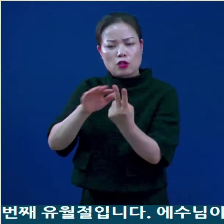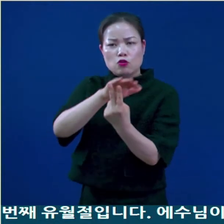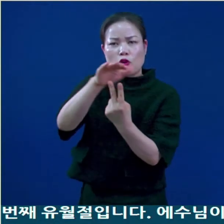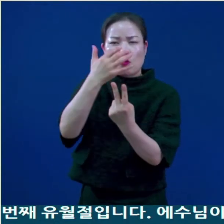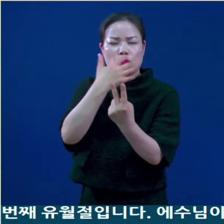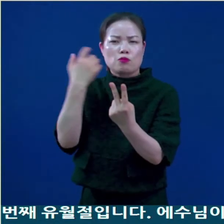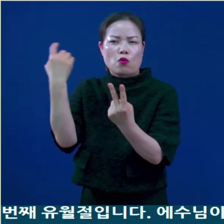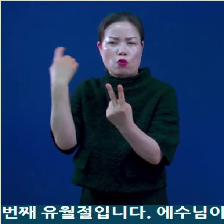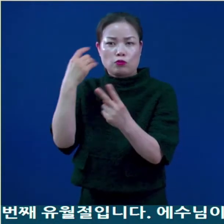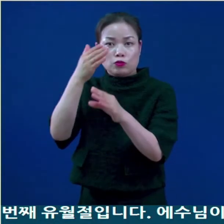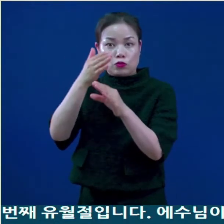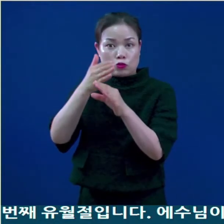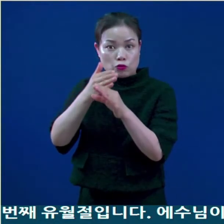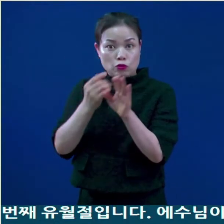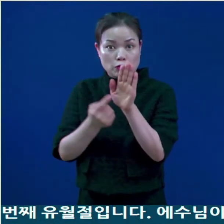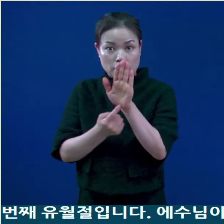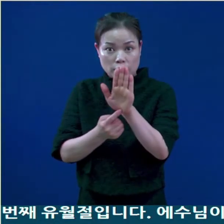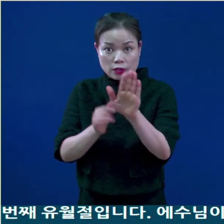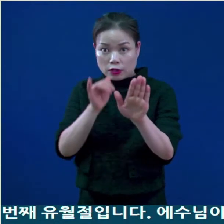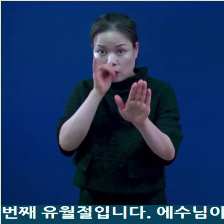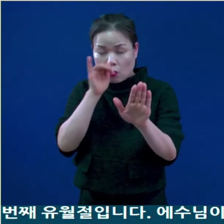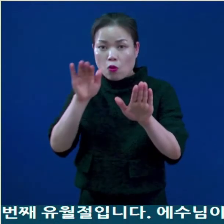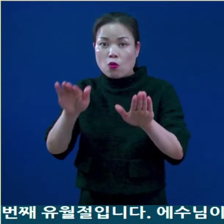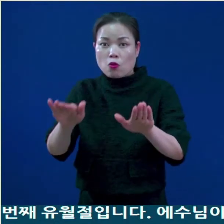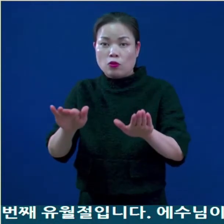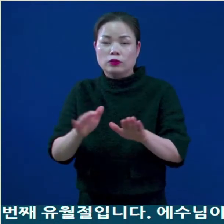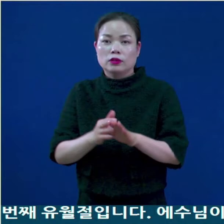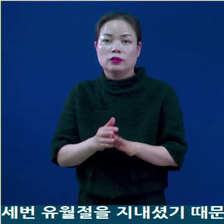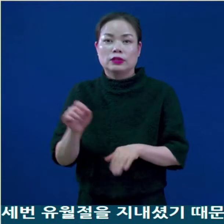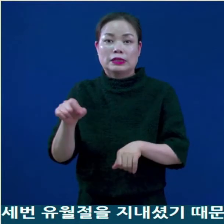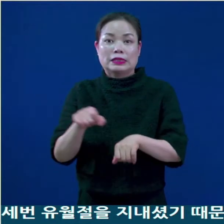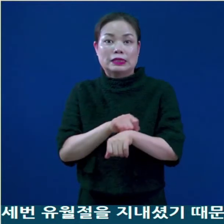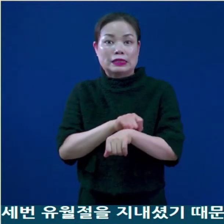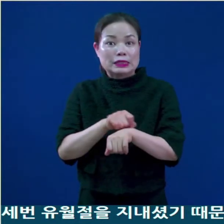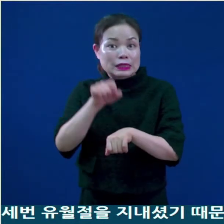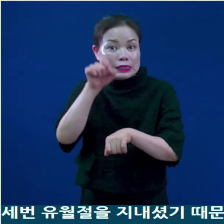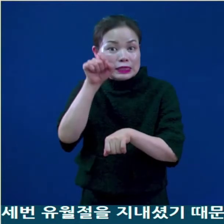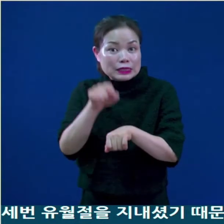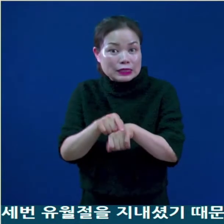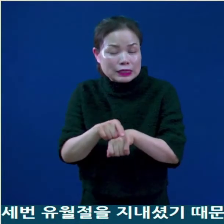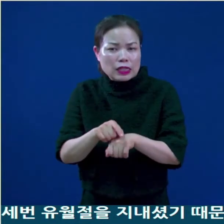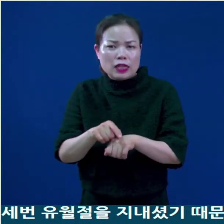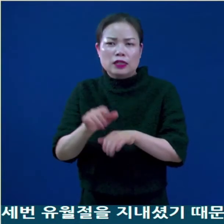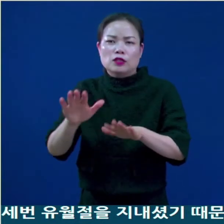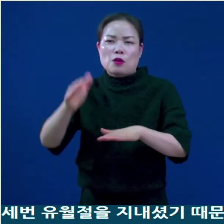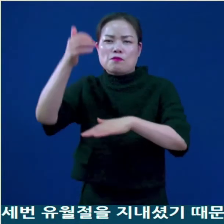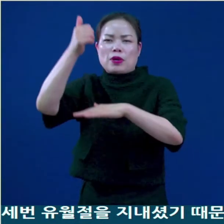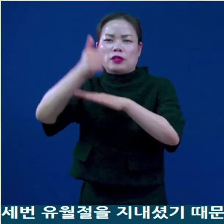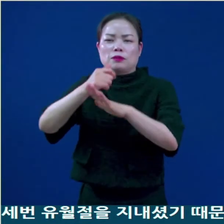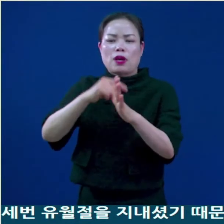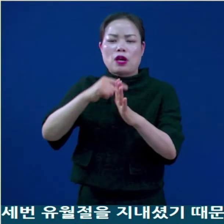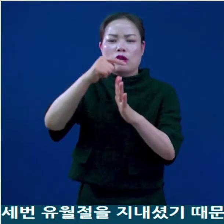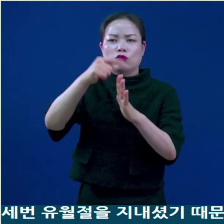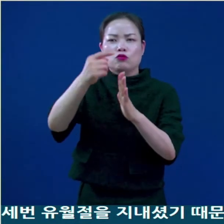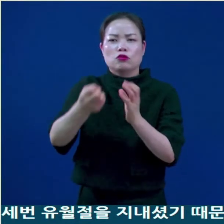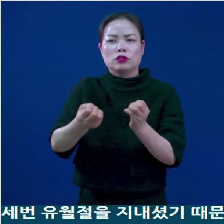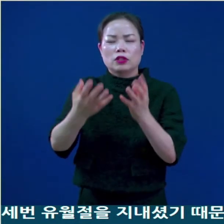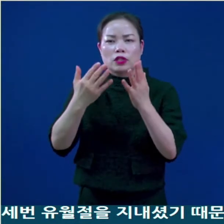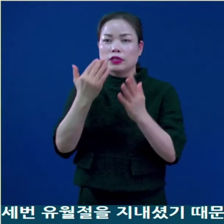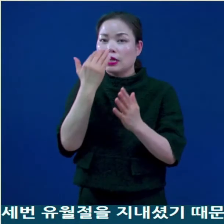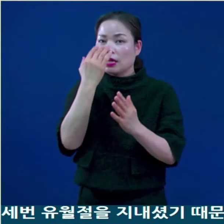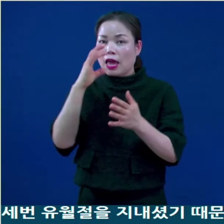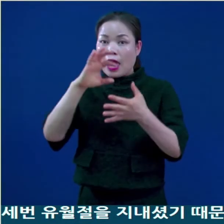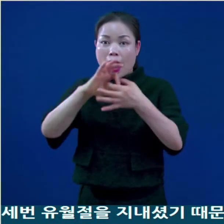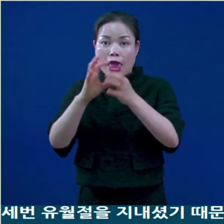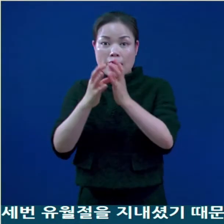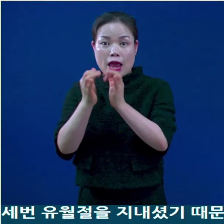중심으로 나타났다 알면 좋고요. 오늘 또 하나의 특징은 이때 마지막 유월절에는 헬라인들도 예수님